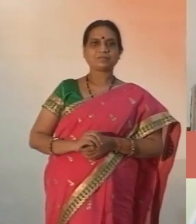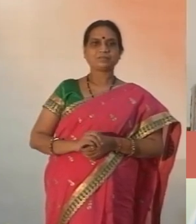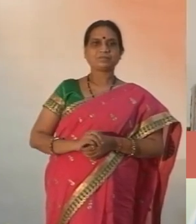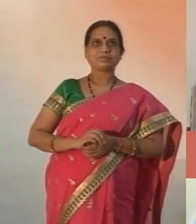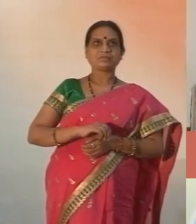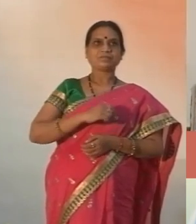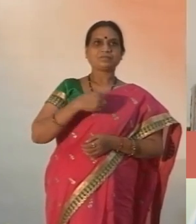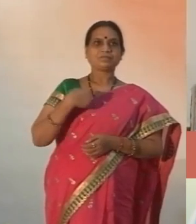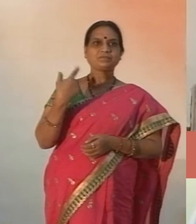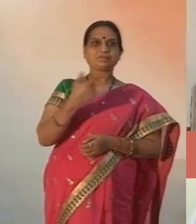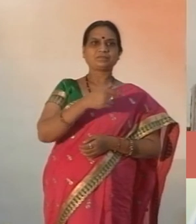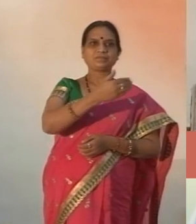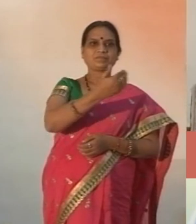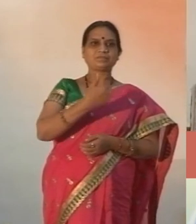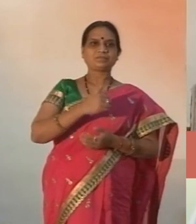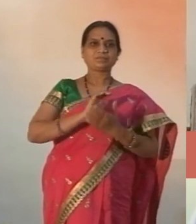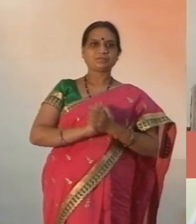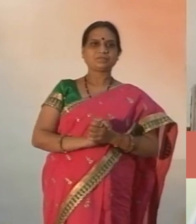या अपना दोस्त बनाएंगे